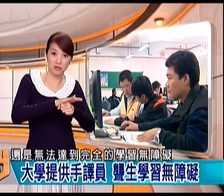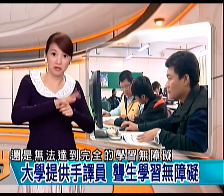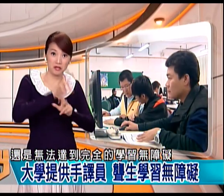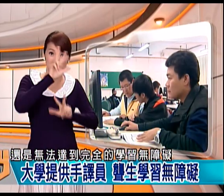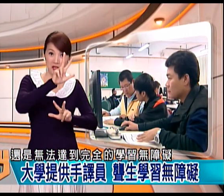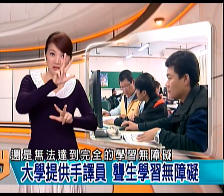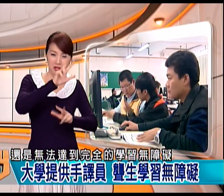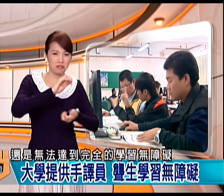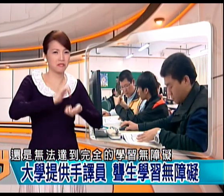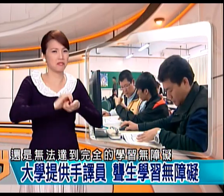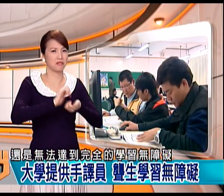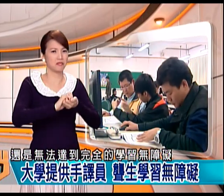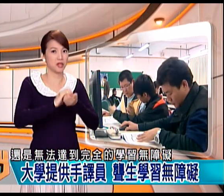碍。